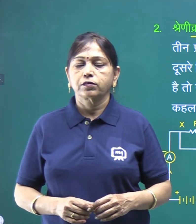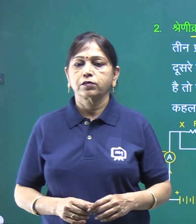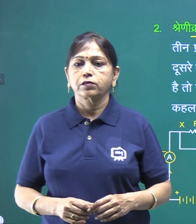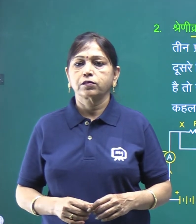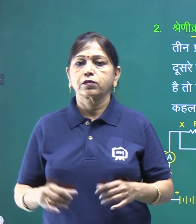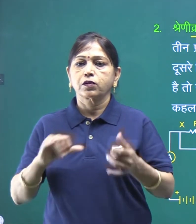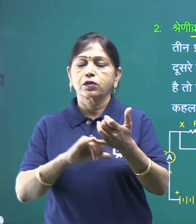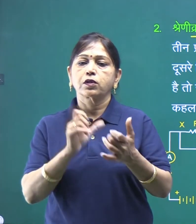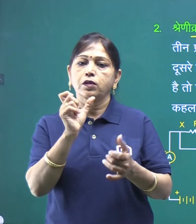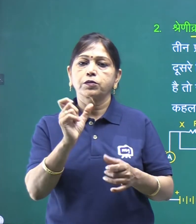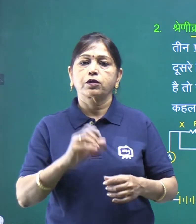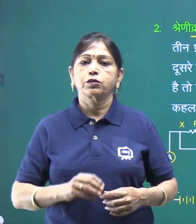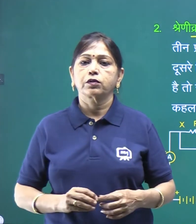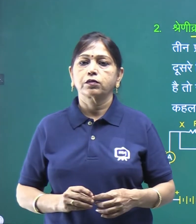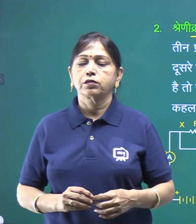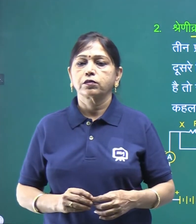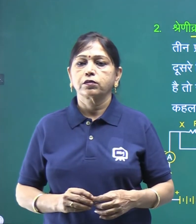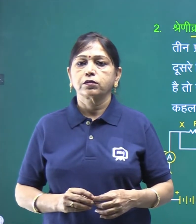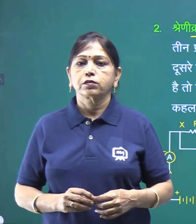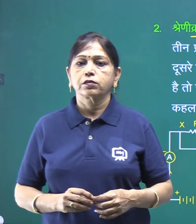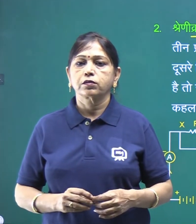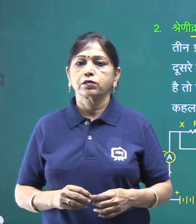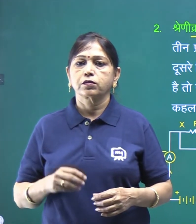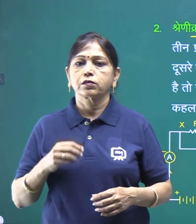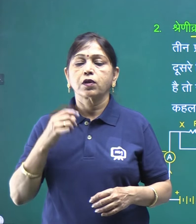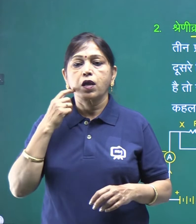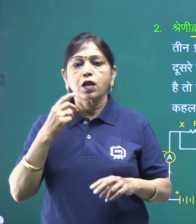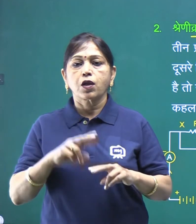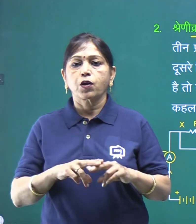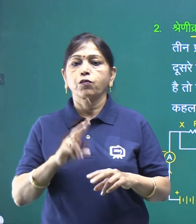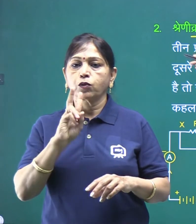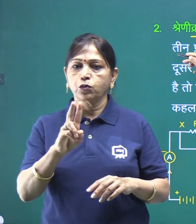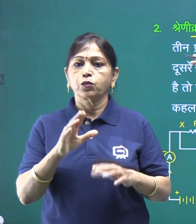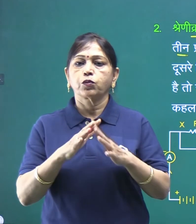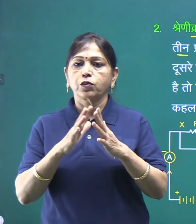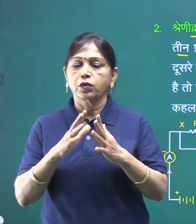श्रेणी क्रम संयोजन, जब या 2 या 3